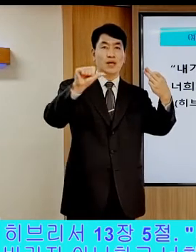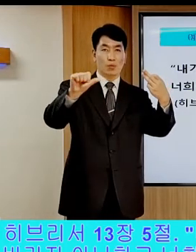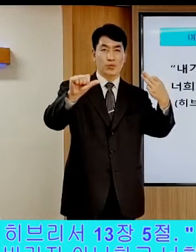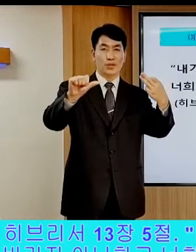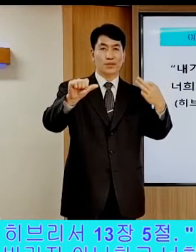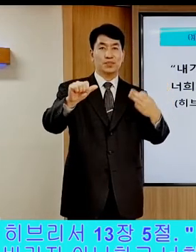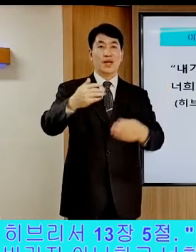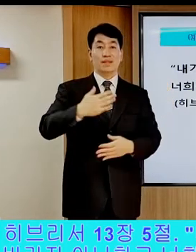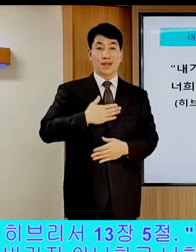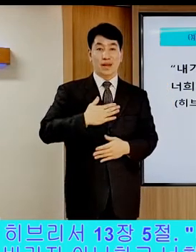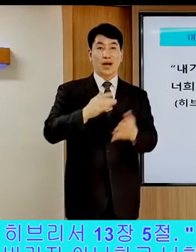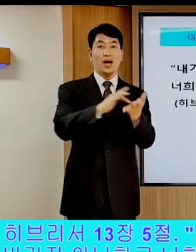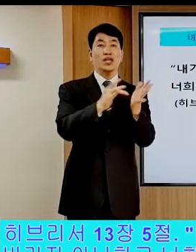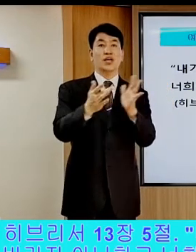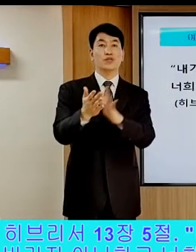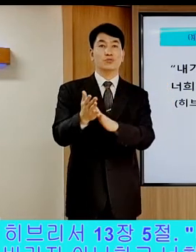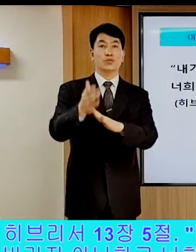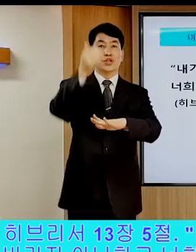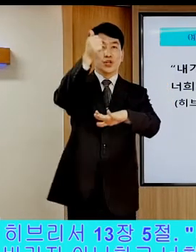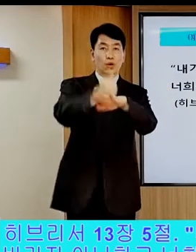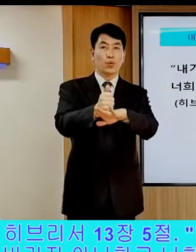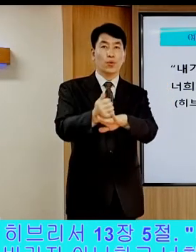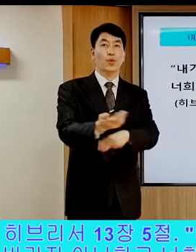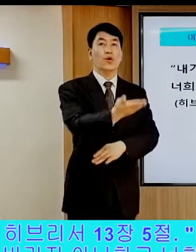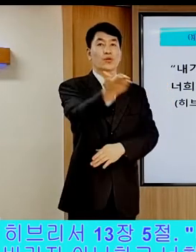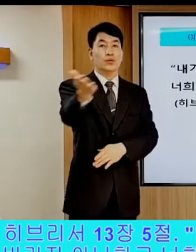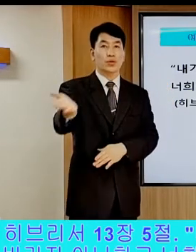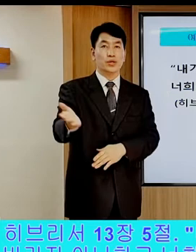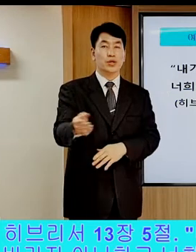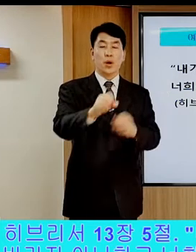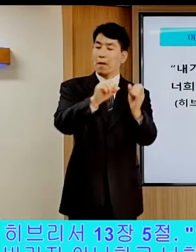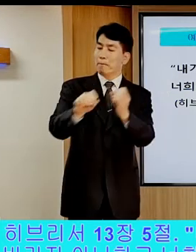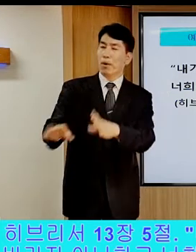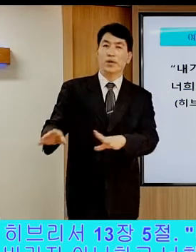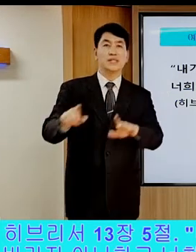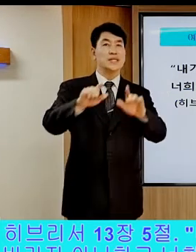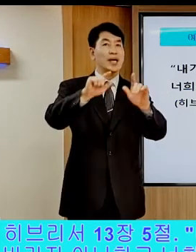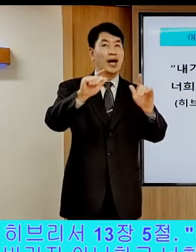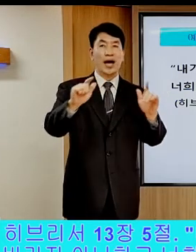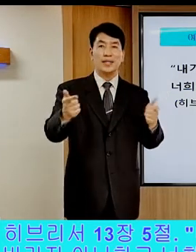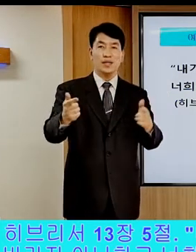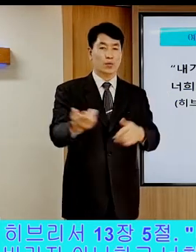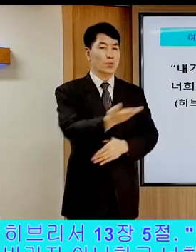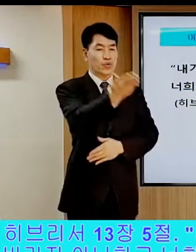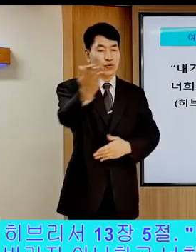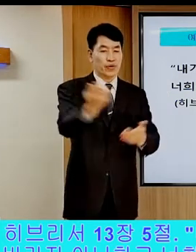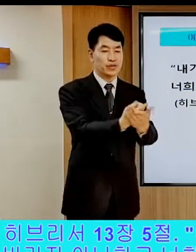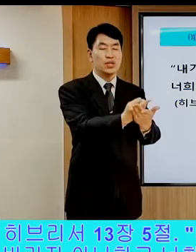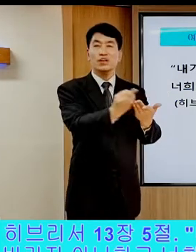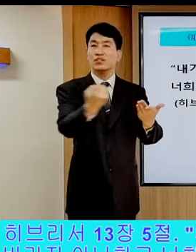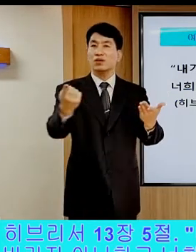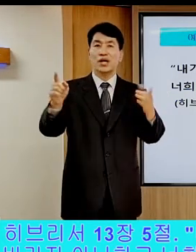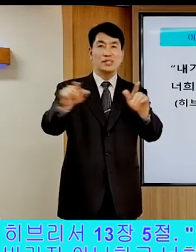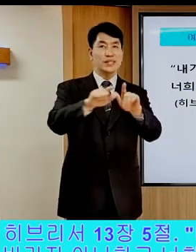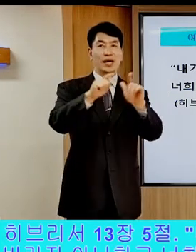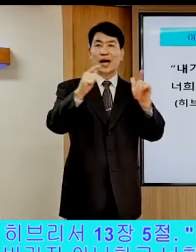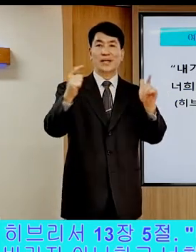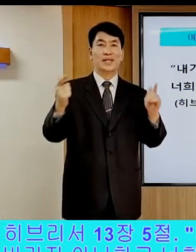5절 내가 예수님 결코 너희를 버리지 아니하고 너희를 떠나지